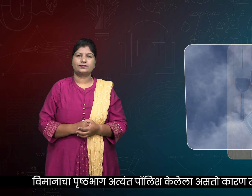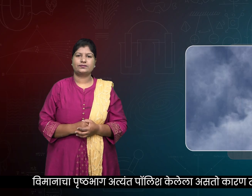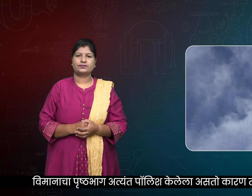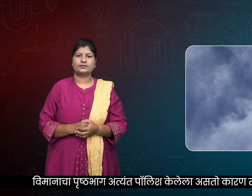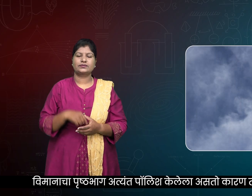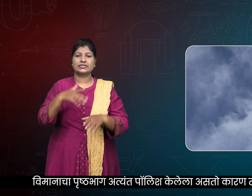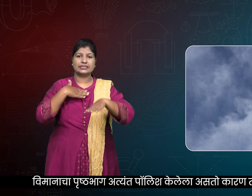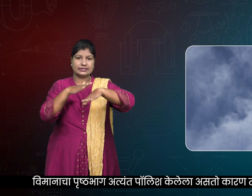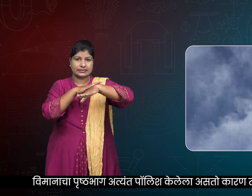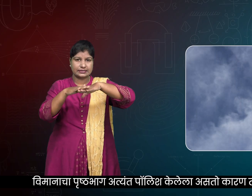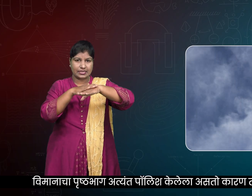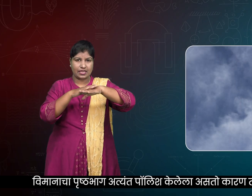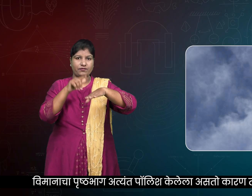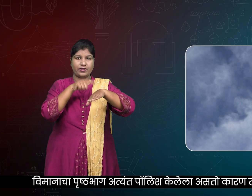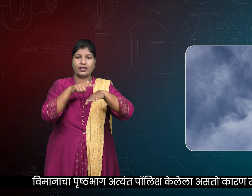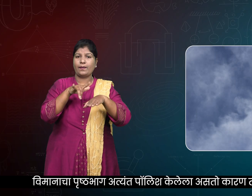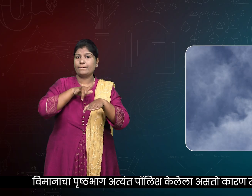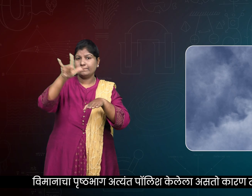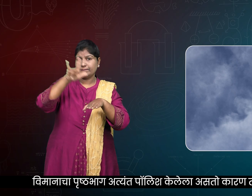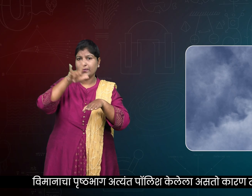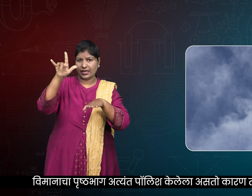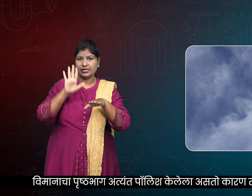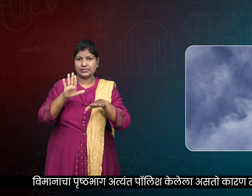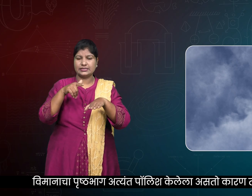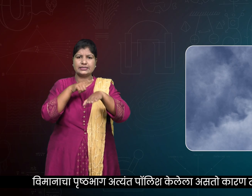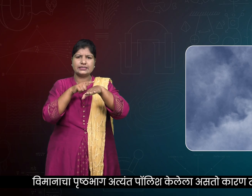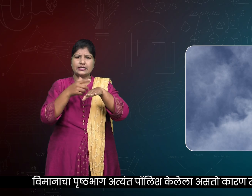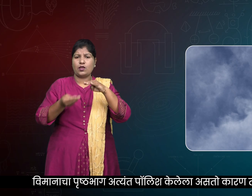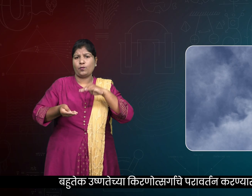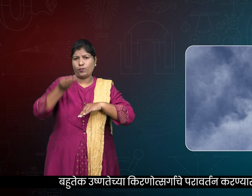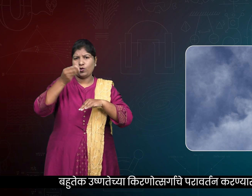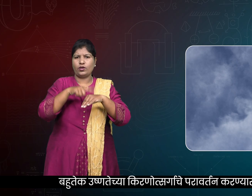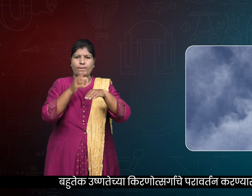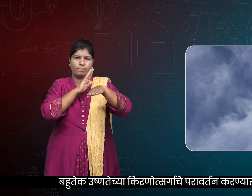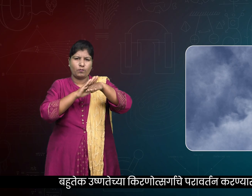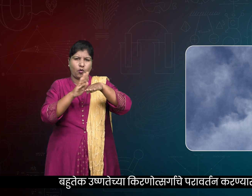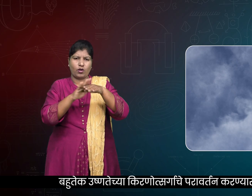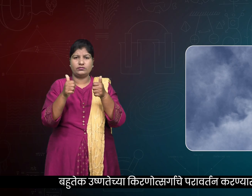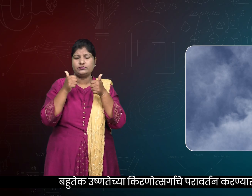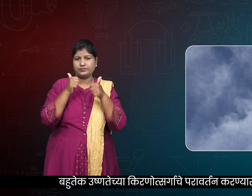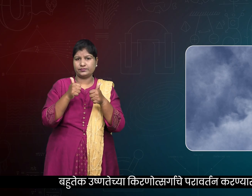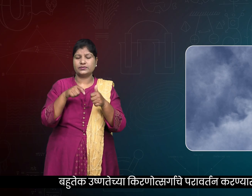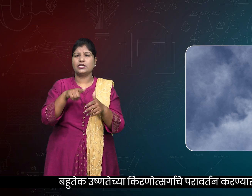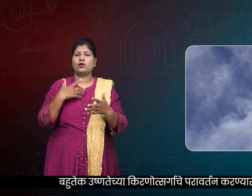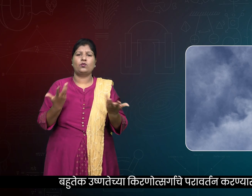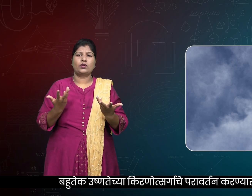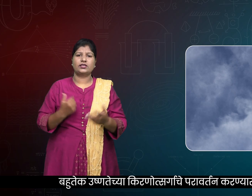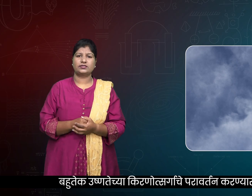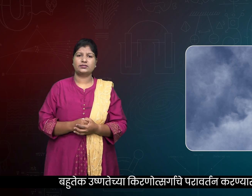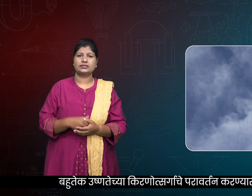विमानाचा पृष्ठभाग अत्यंत पॉलिश केलेला असतो कारण तो सूर्यापासून येणाऱ्या बहुतेक उष्णतेच्या किरणोत्सर्गाचे परावर्तन करण्यास मदत